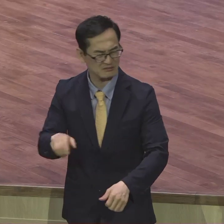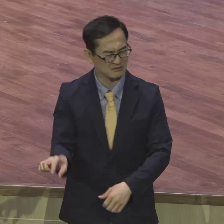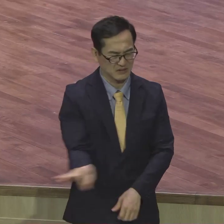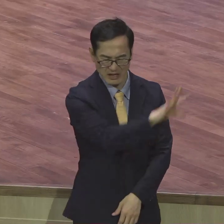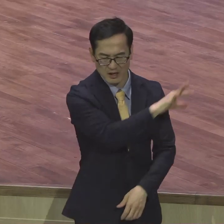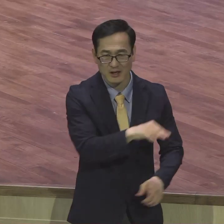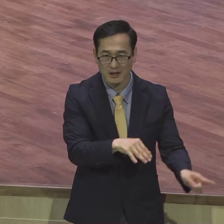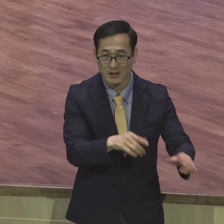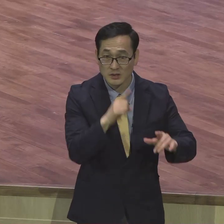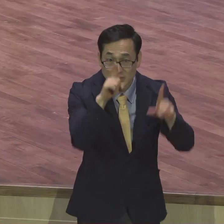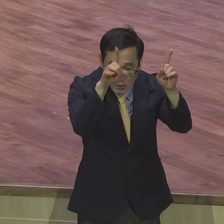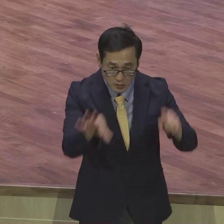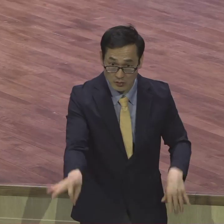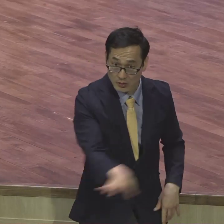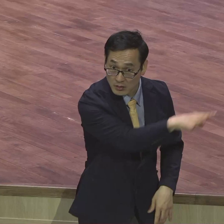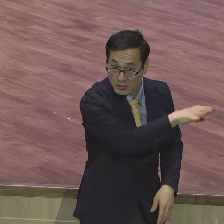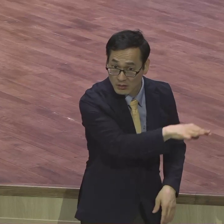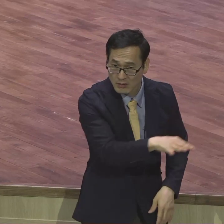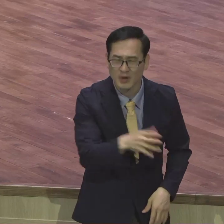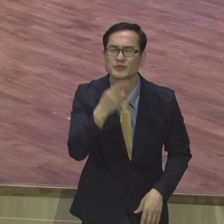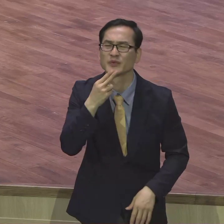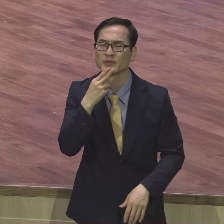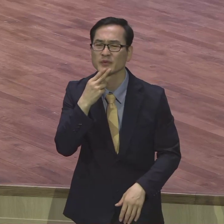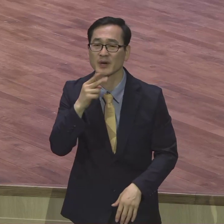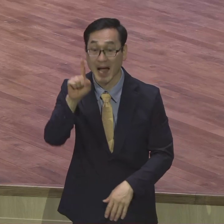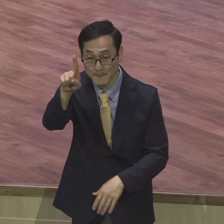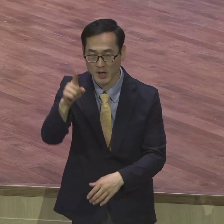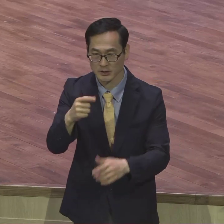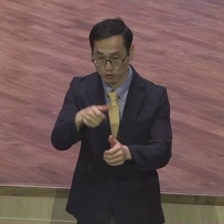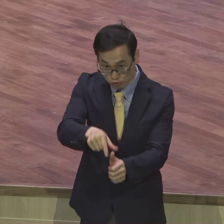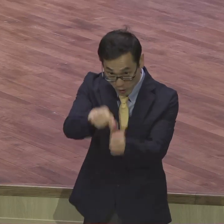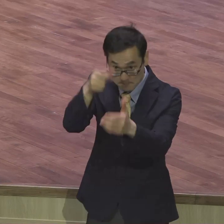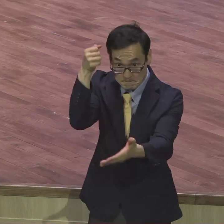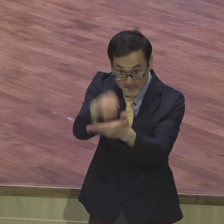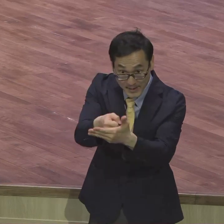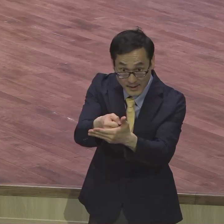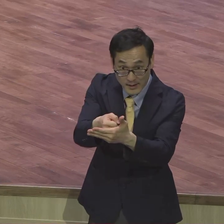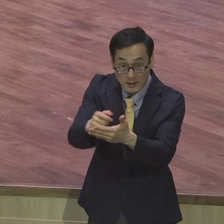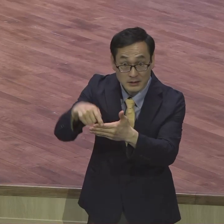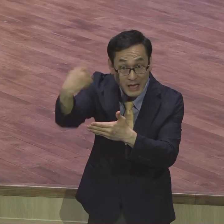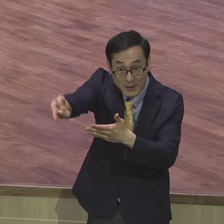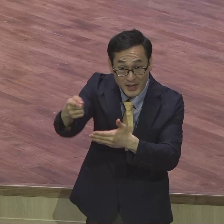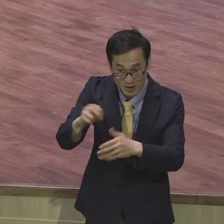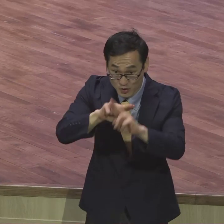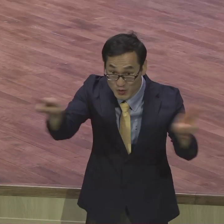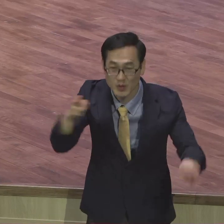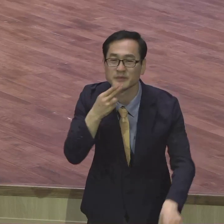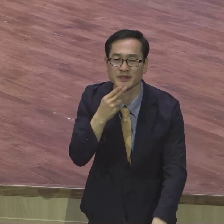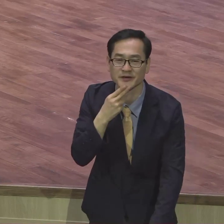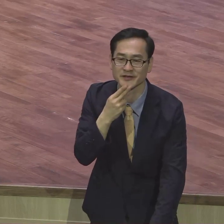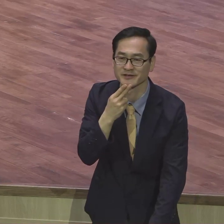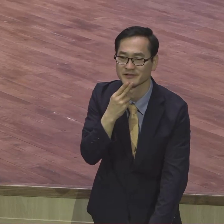영원한 구원이에요. 아멘 그러니까 절대 정죄함이 없다는 하나님 앞에서 없는 거예요.